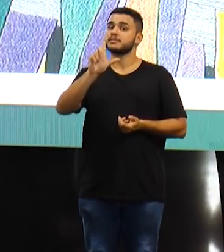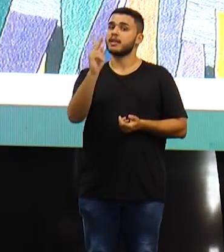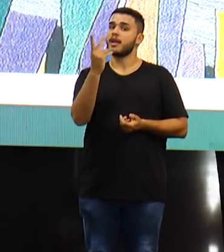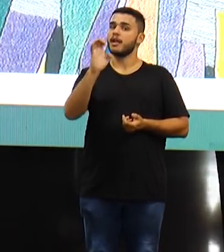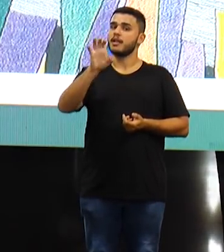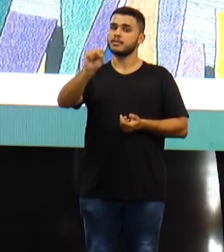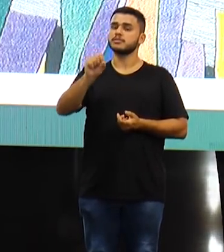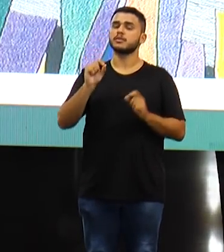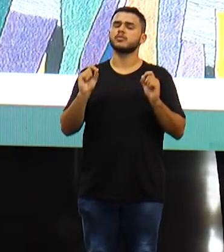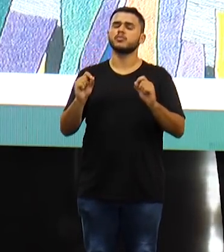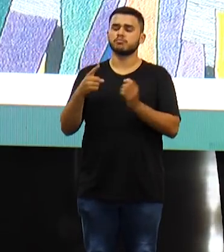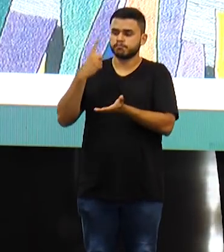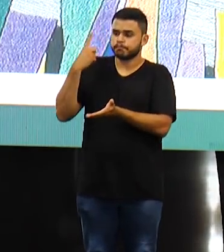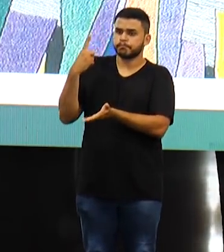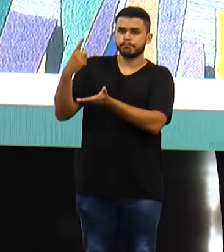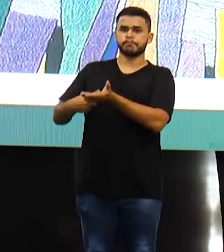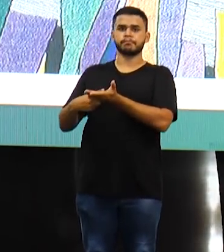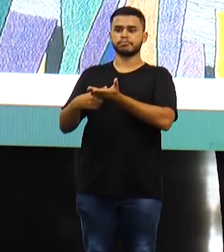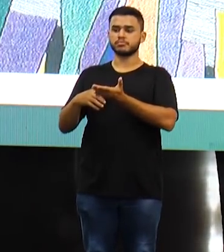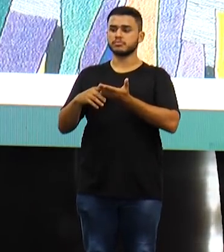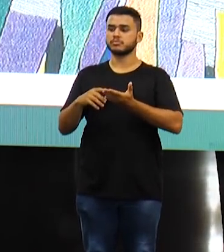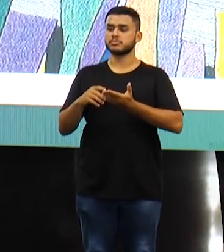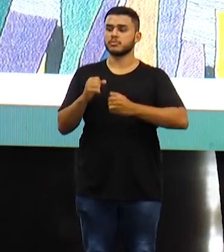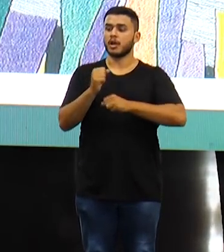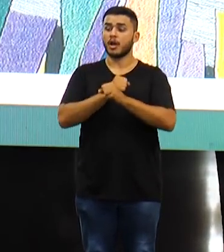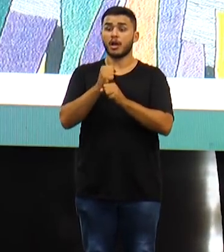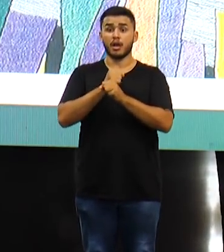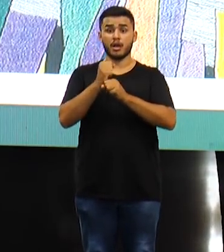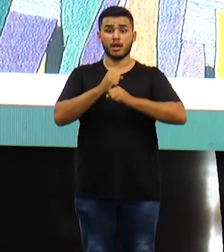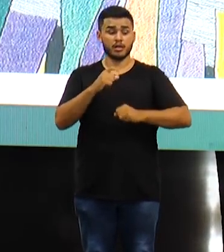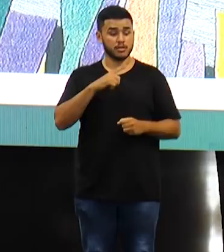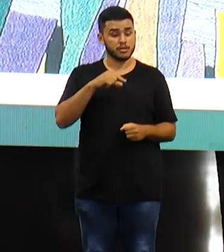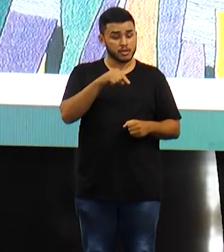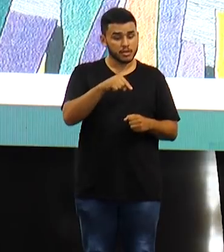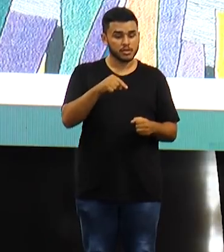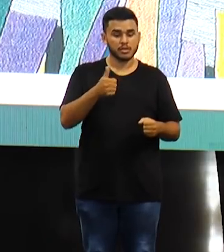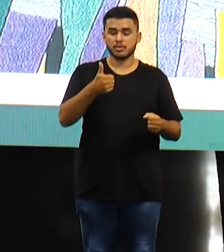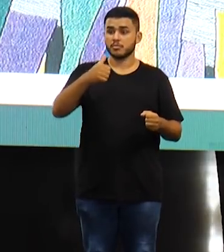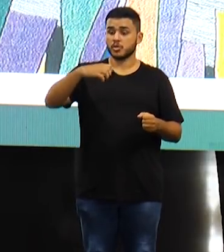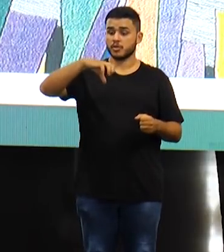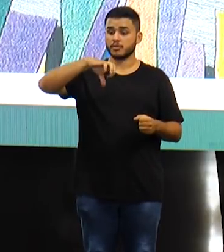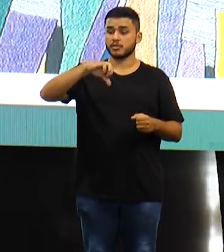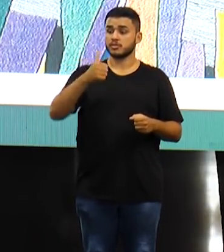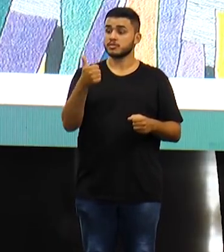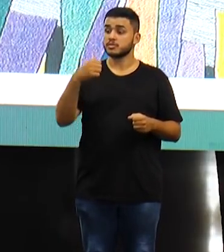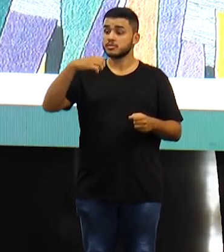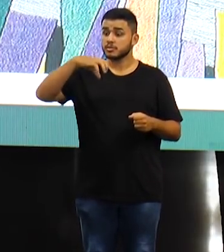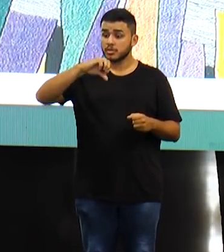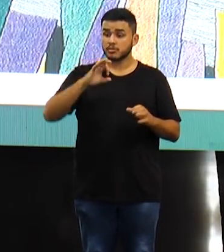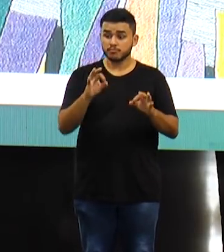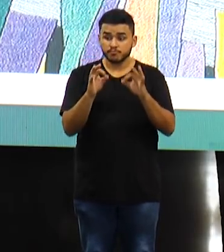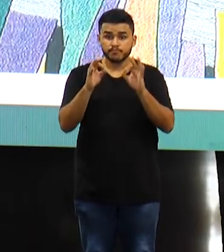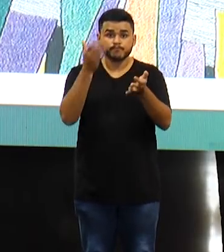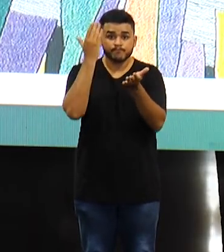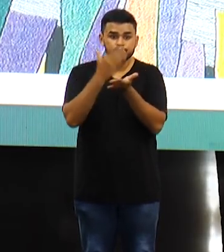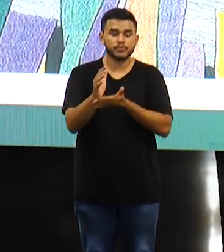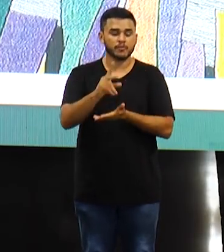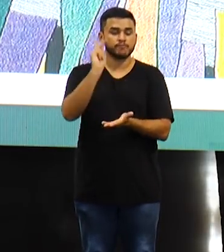vai definitivamente findar a Primeira Grande Guerra Mundial,